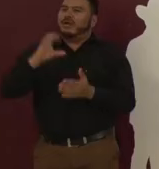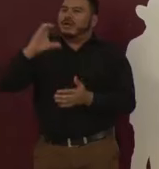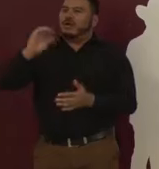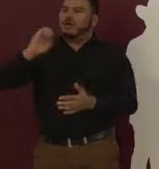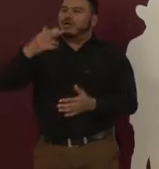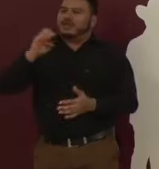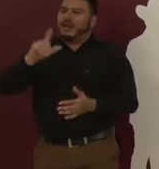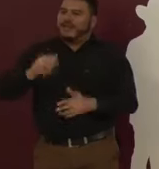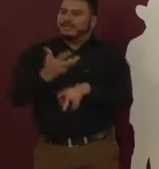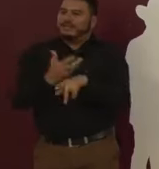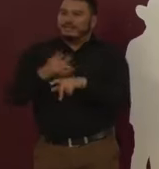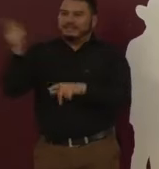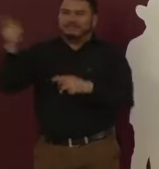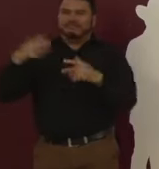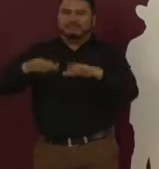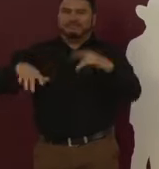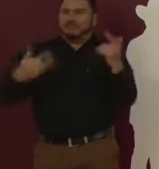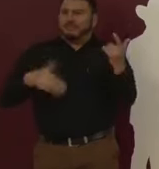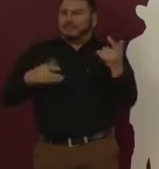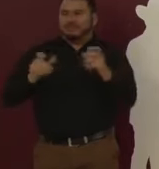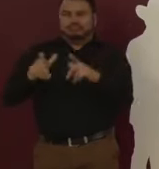festival musical muy grande.